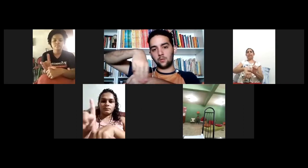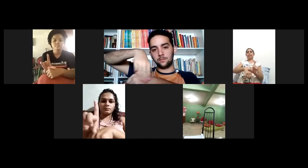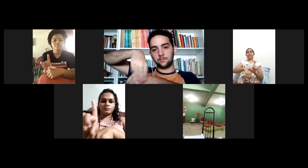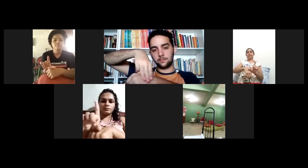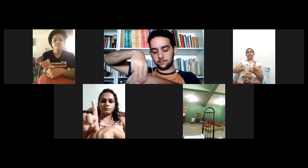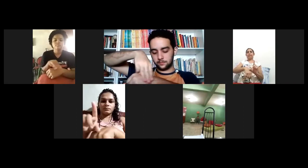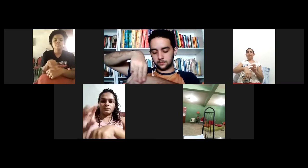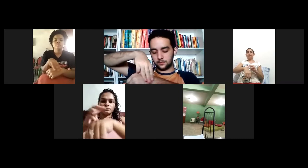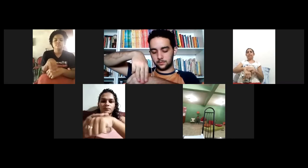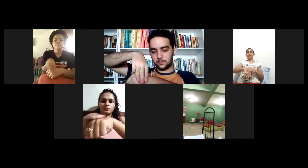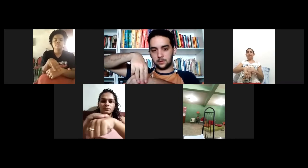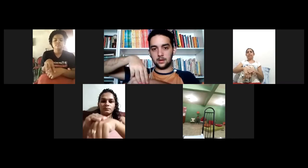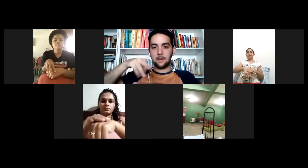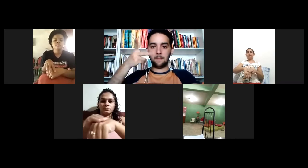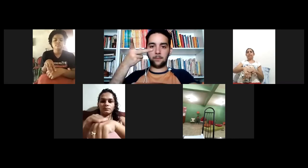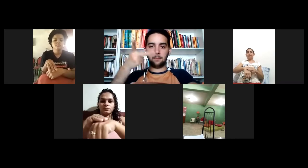marrom,